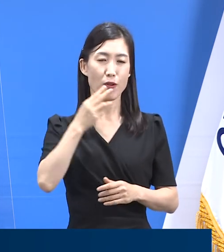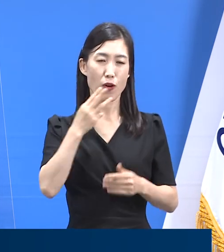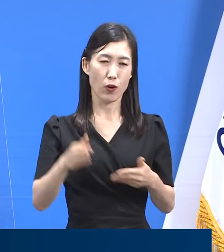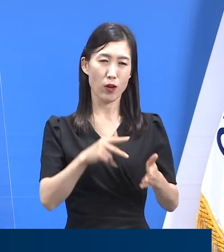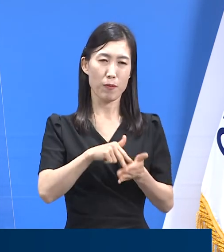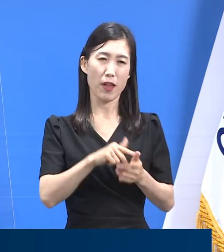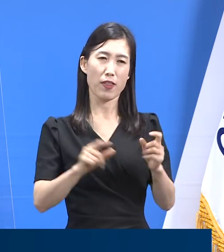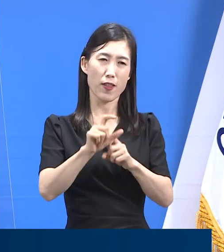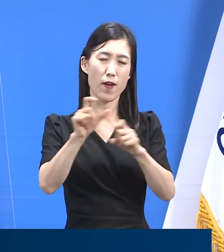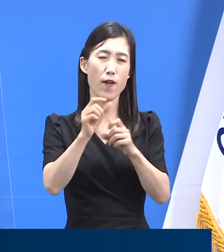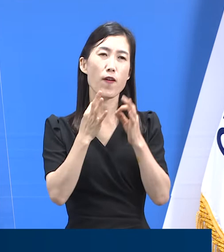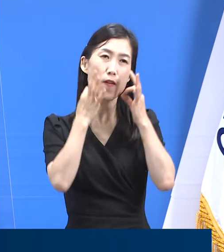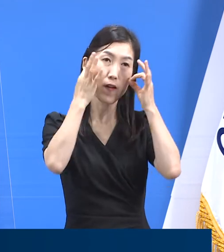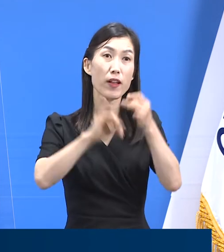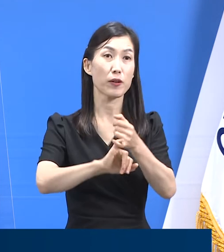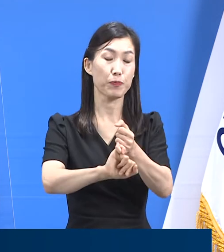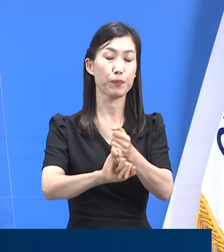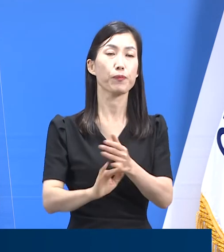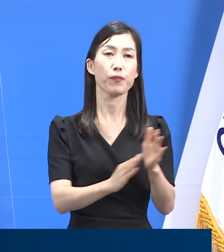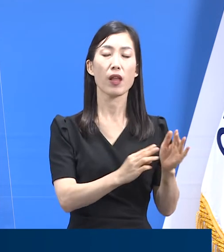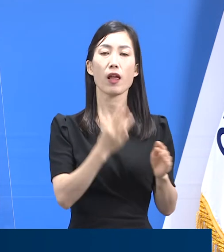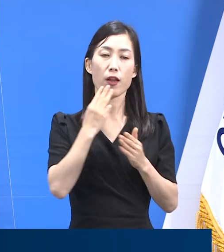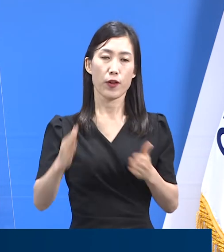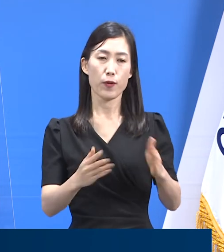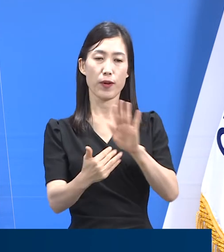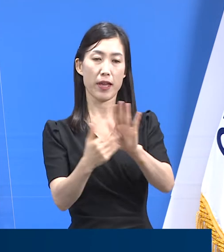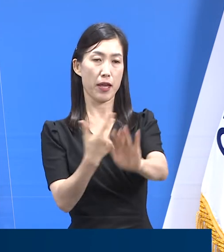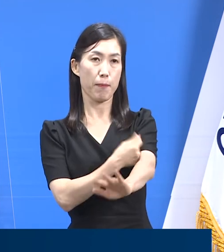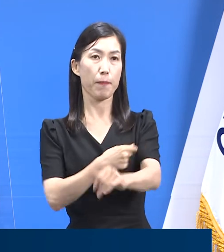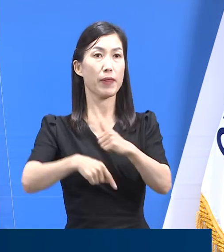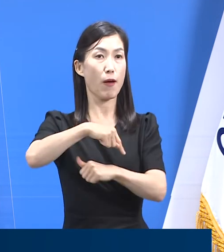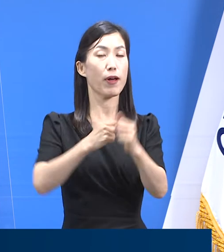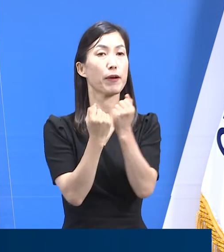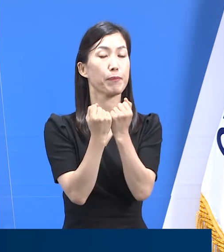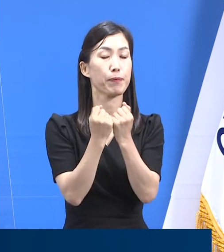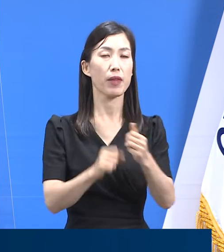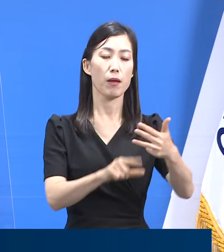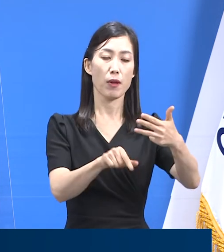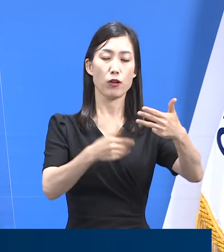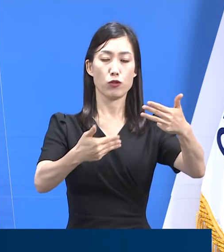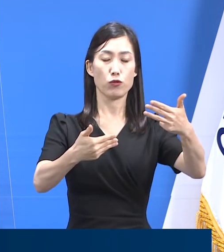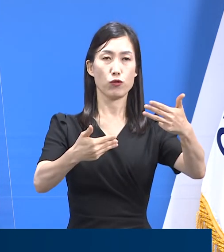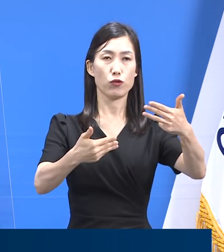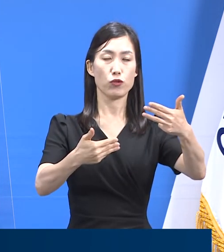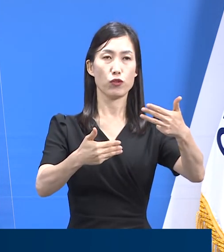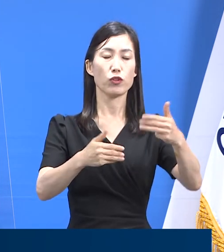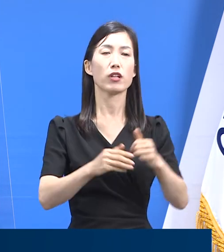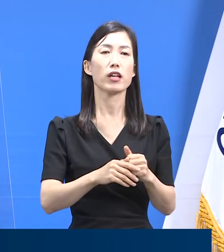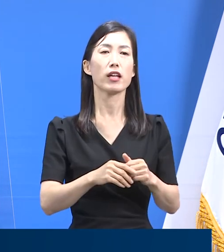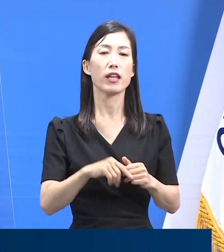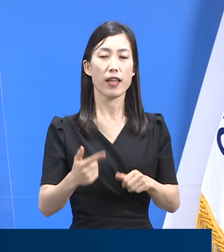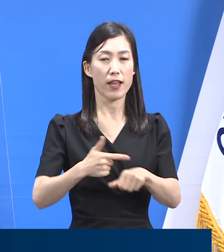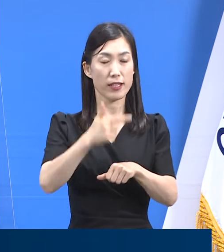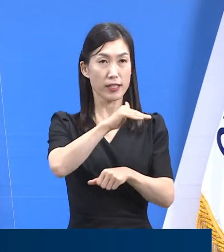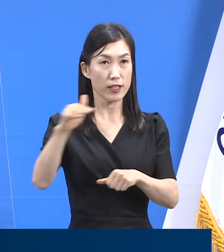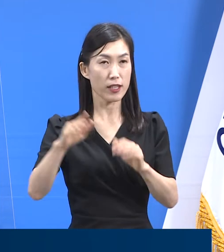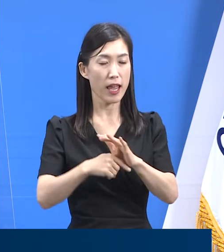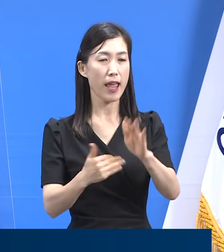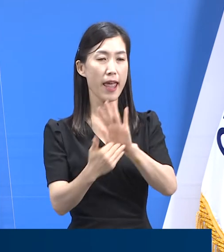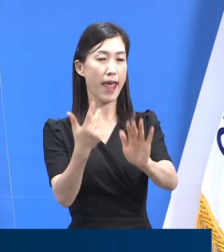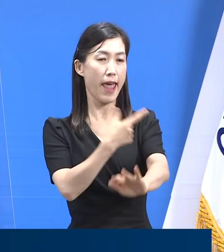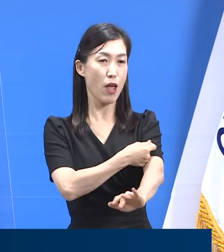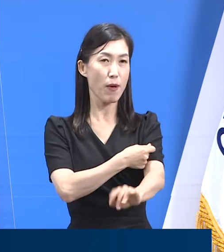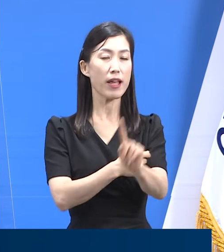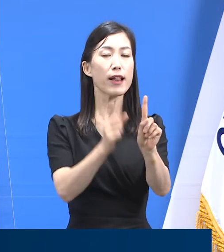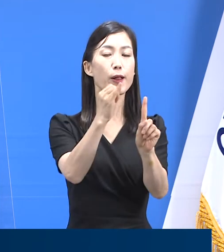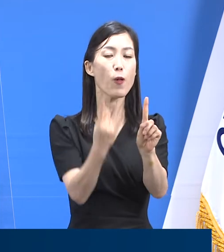나가겠습니다. 다음은 경기도 코로나19 예방접종 현황입니다. 8월 9일 18시 기준 도 내에서 코로나19